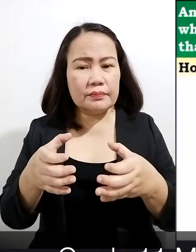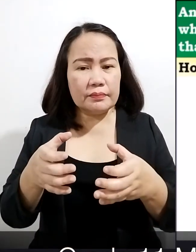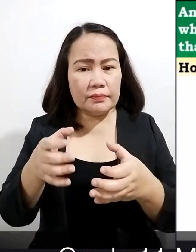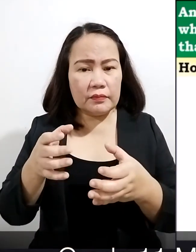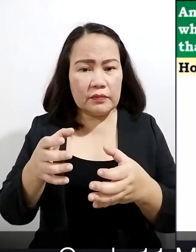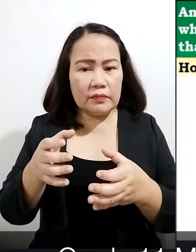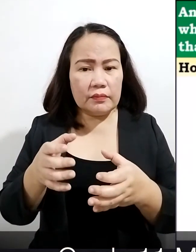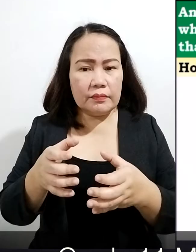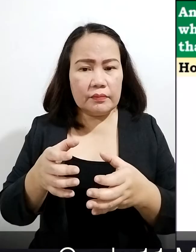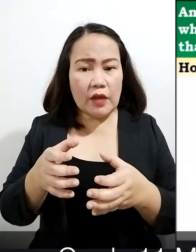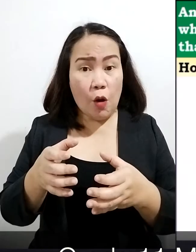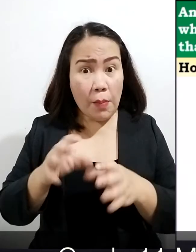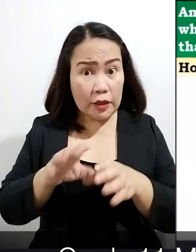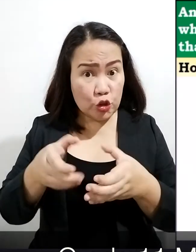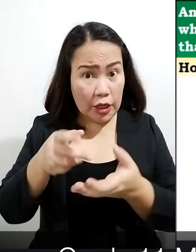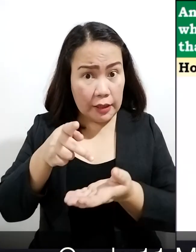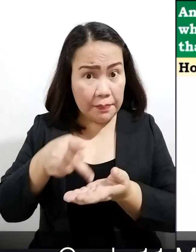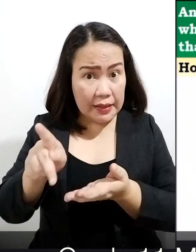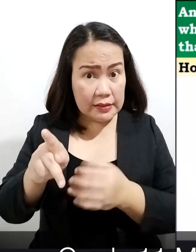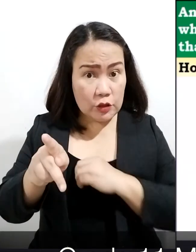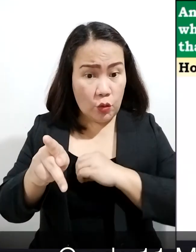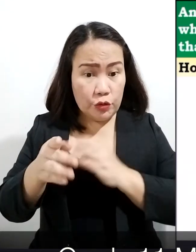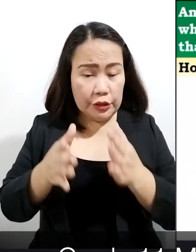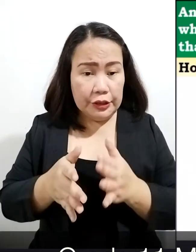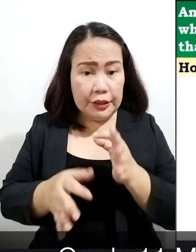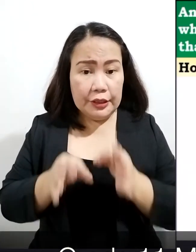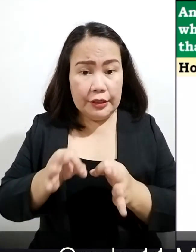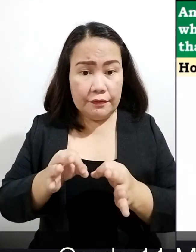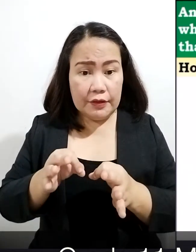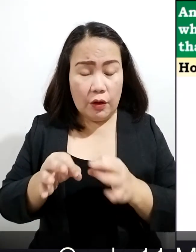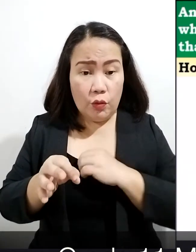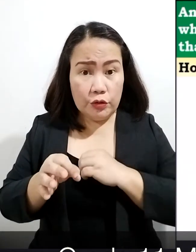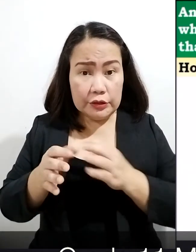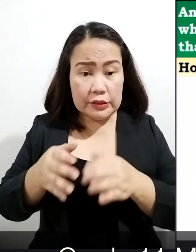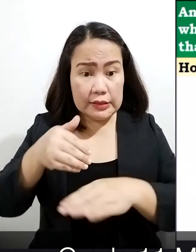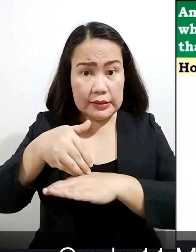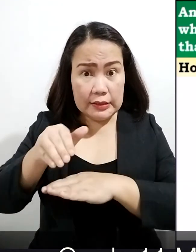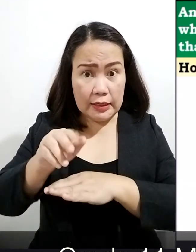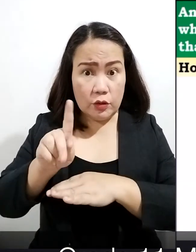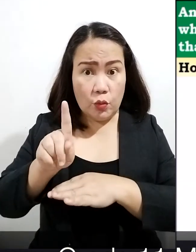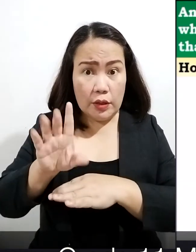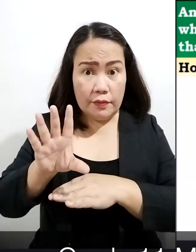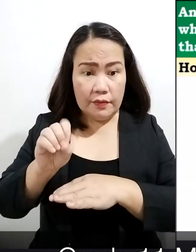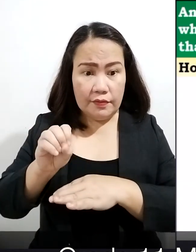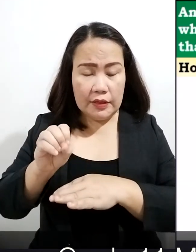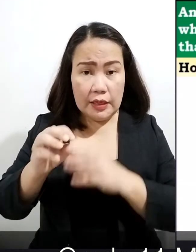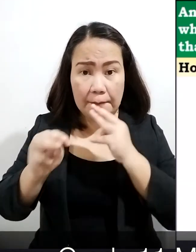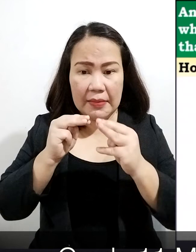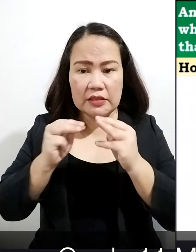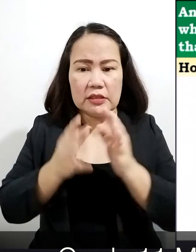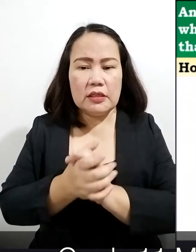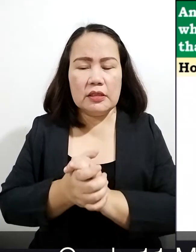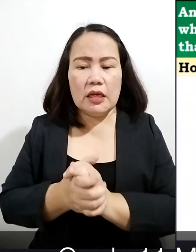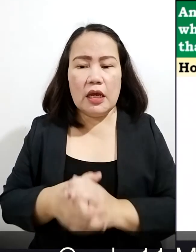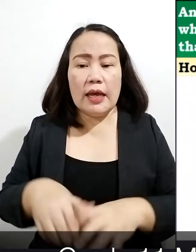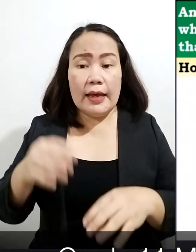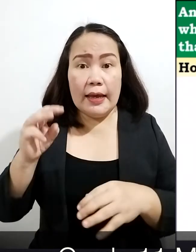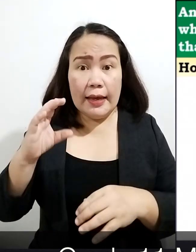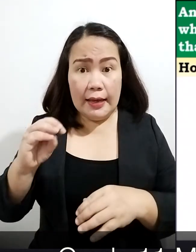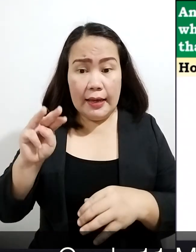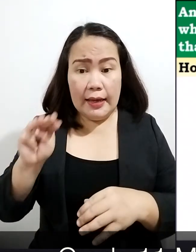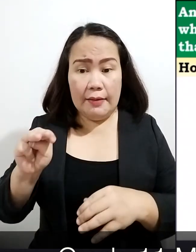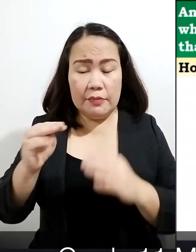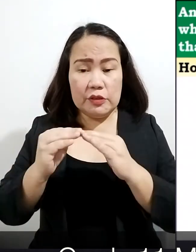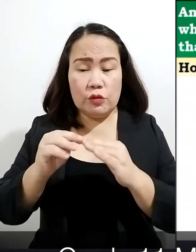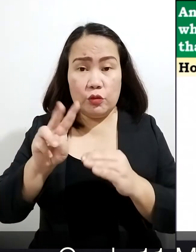How much is charged if the owner sent 150 messages? Okay, M equals 150